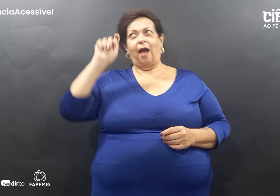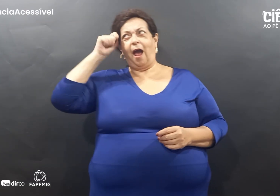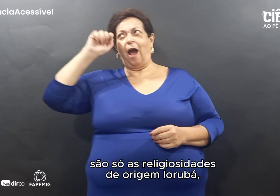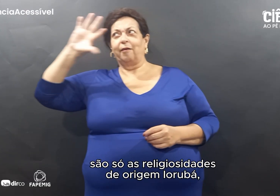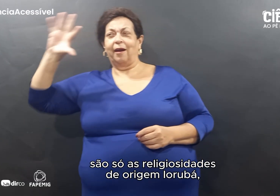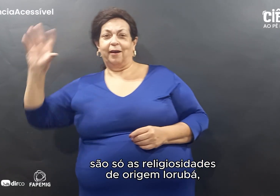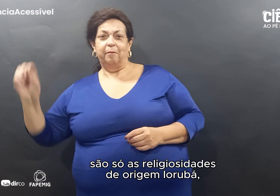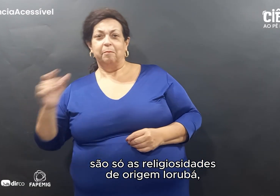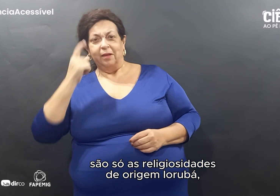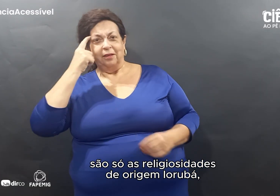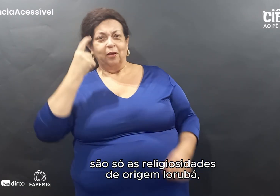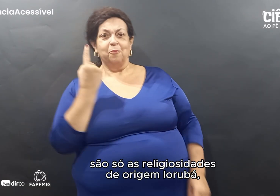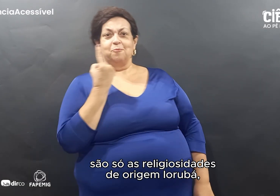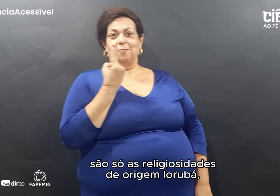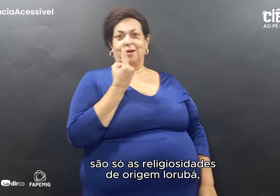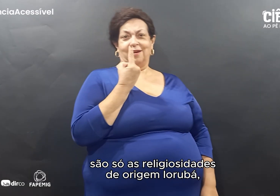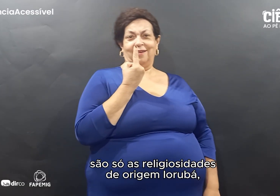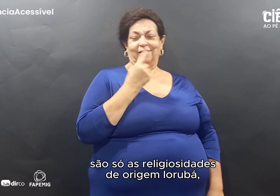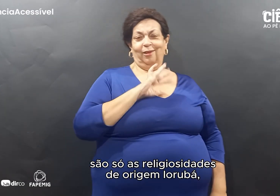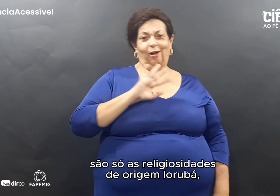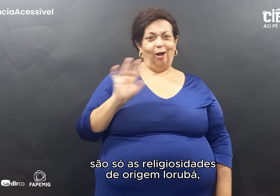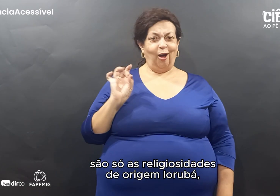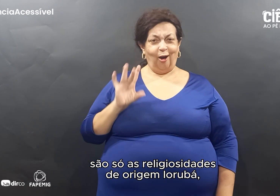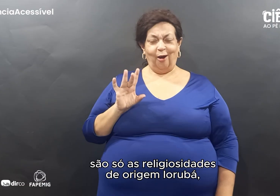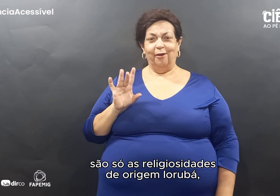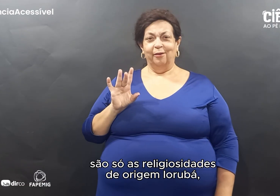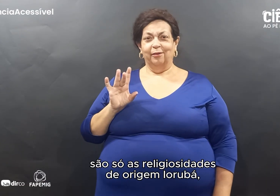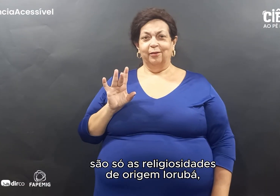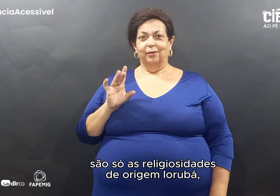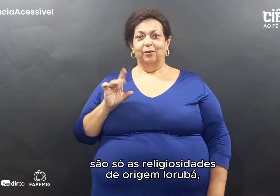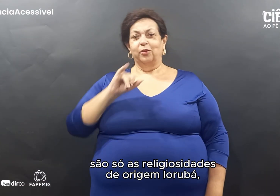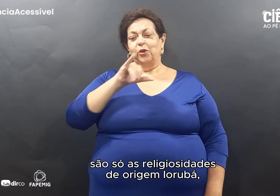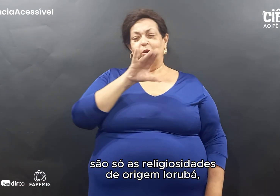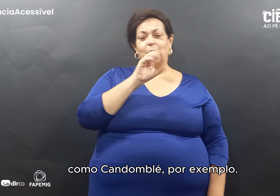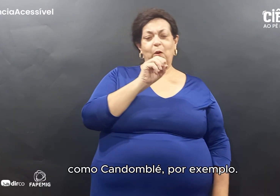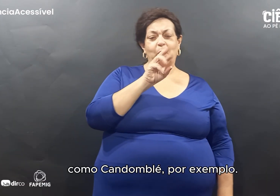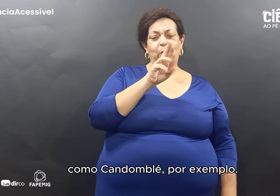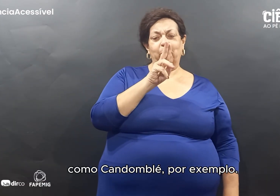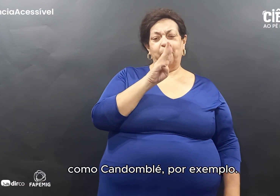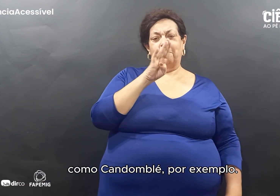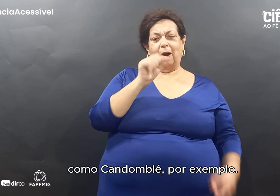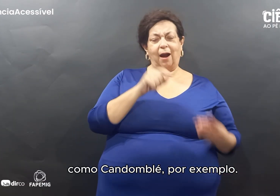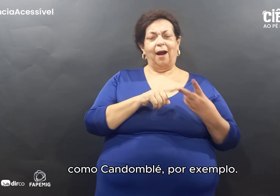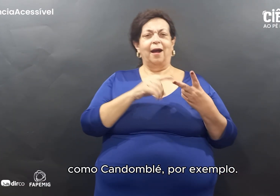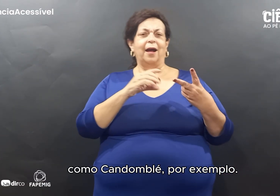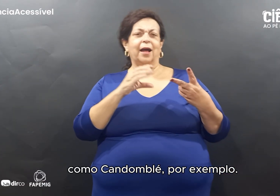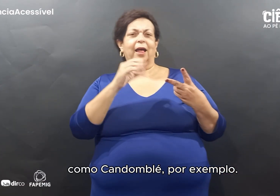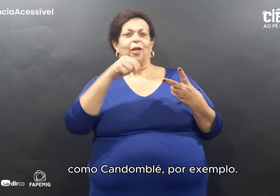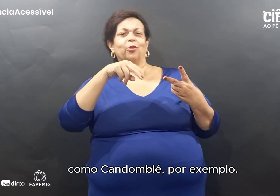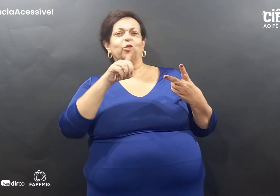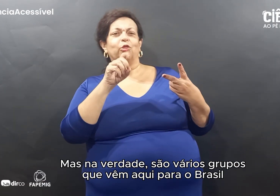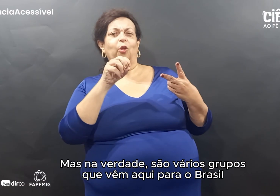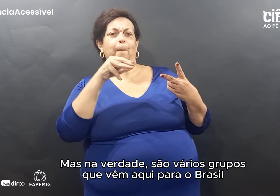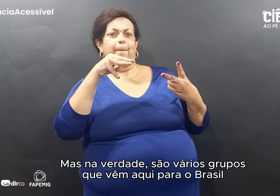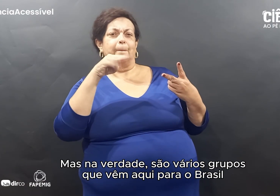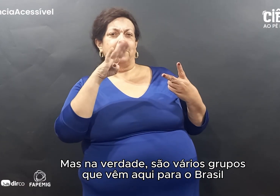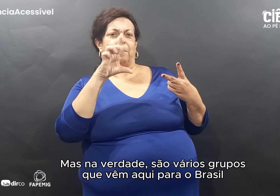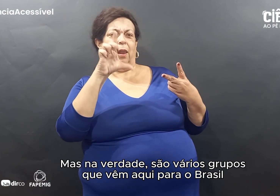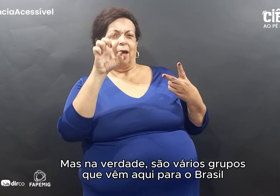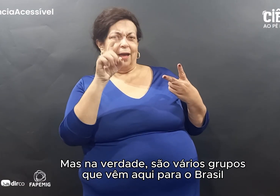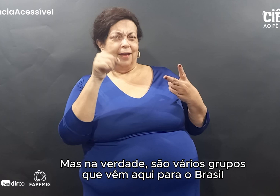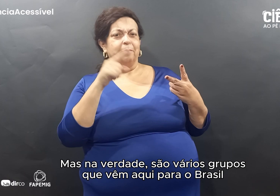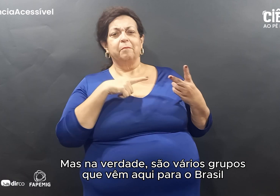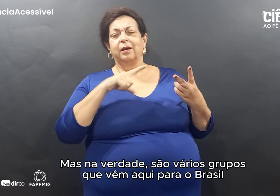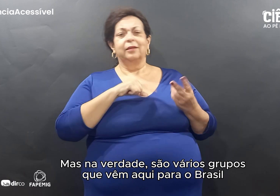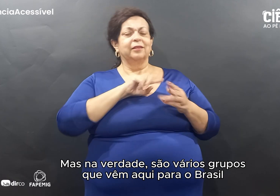africana são só as religiosidades de origem iorubá, né, como candomblé, por exemplo. Mas, na verdade,